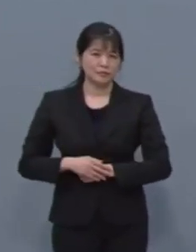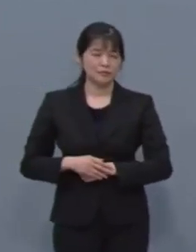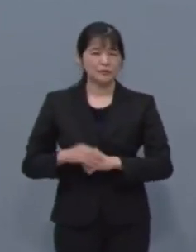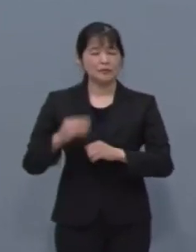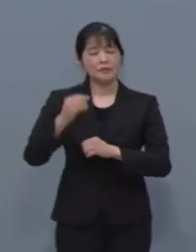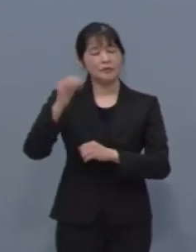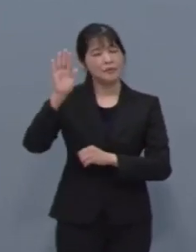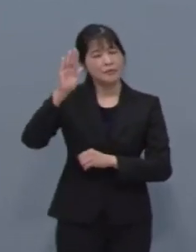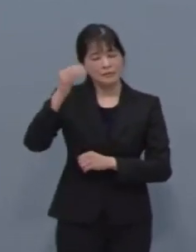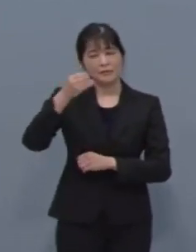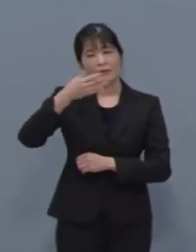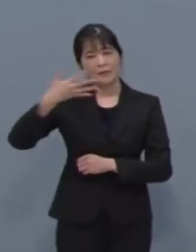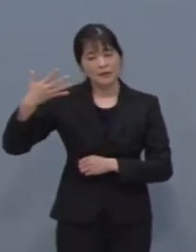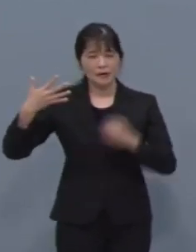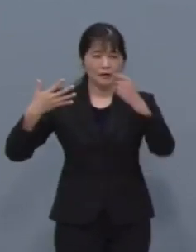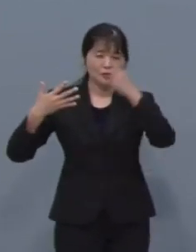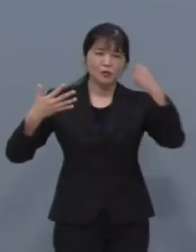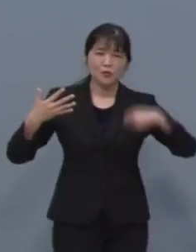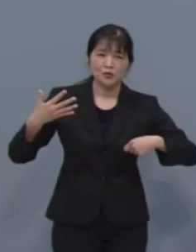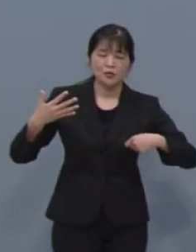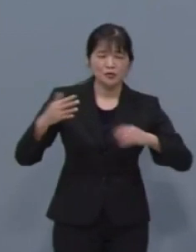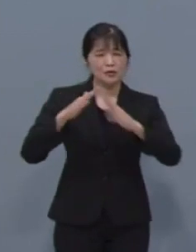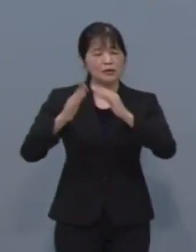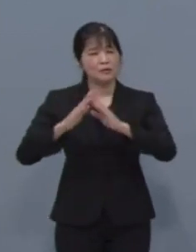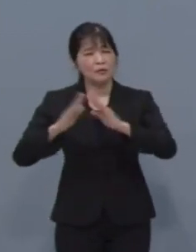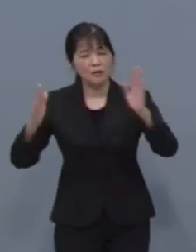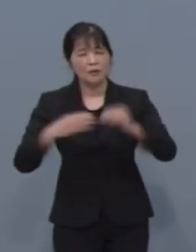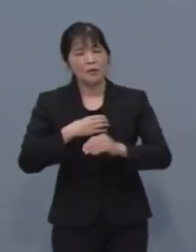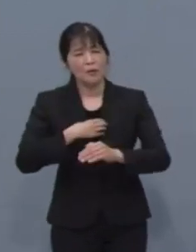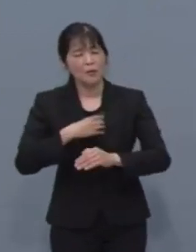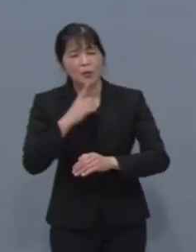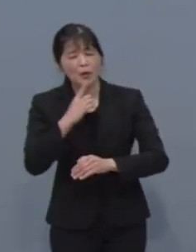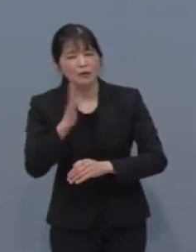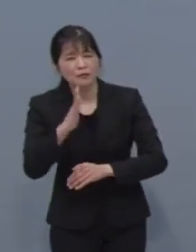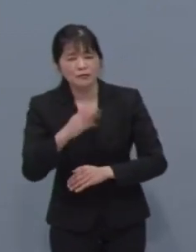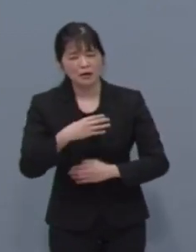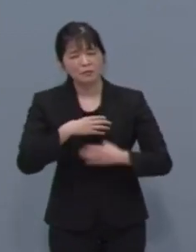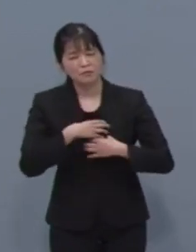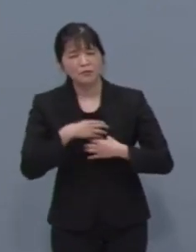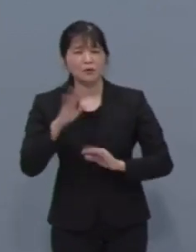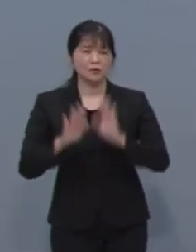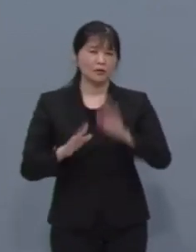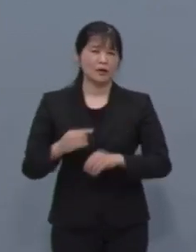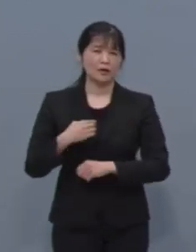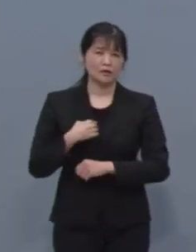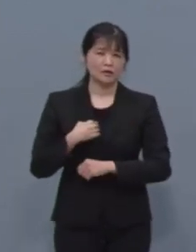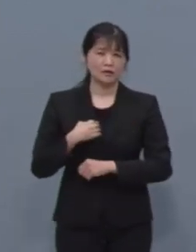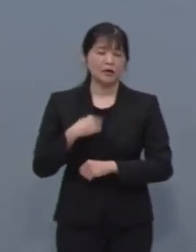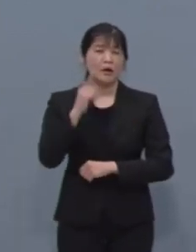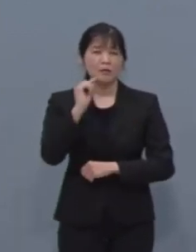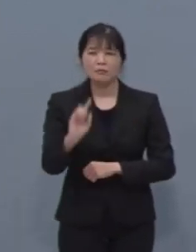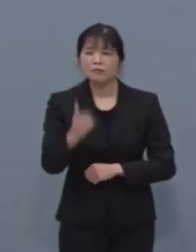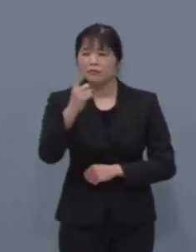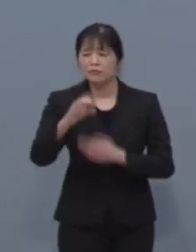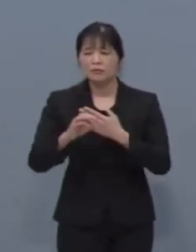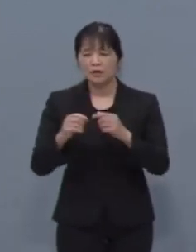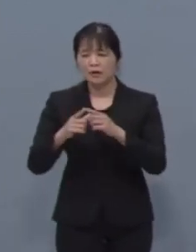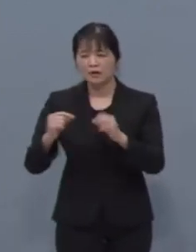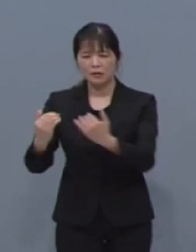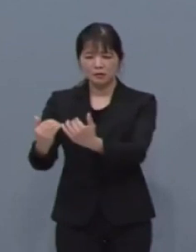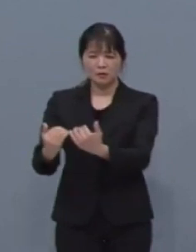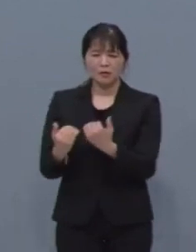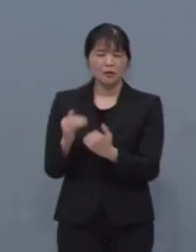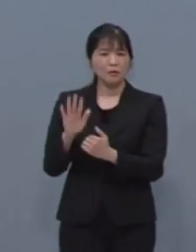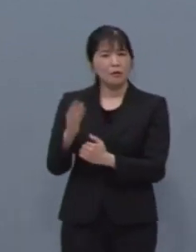おかしくない時代ですそうなれば日本も必ず戦争に巻きこまれてしまうでしょう私は